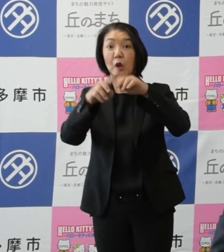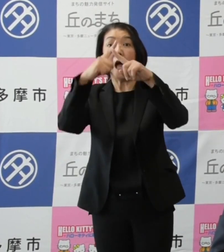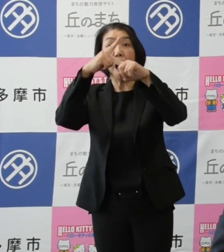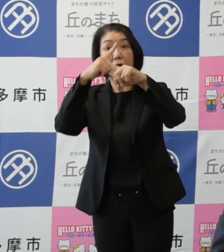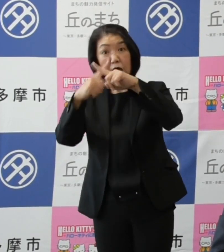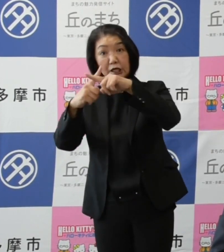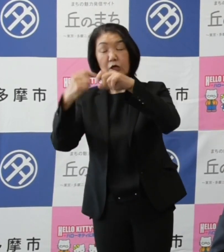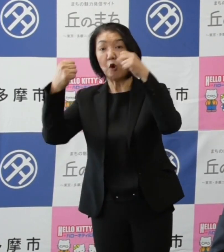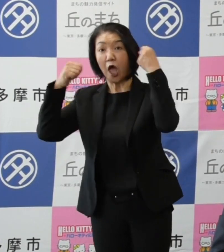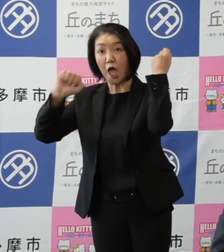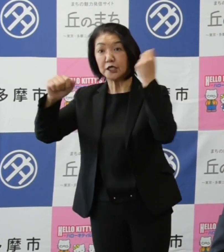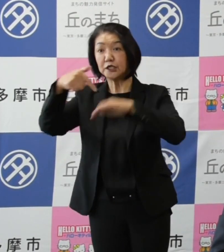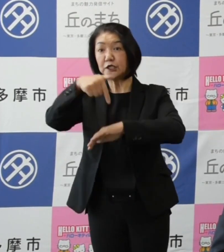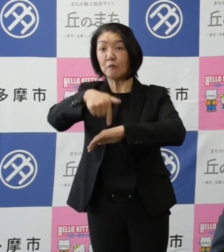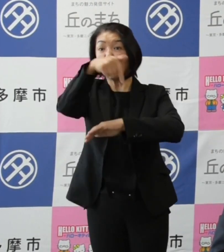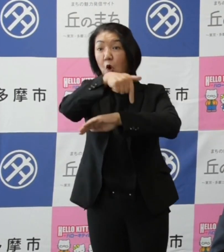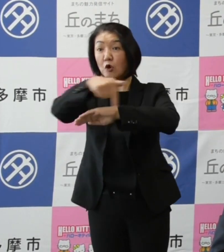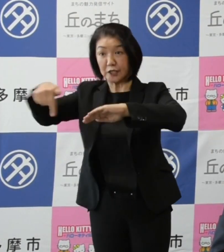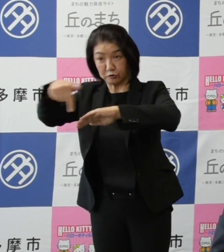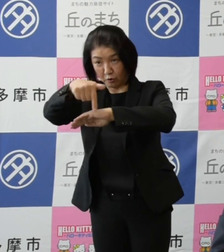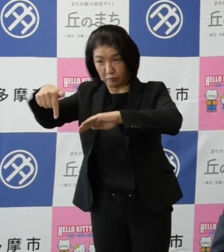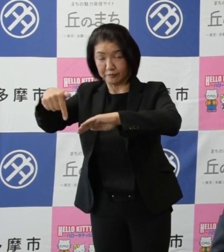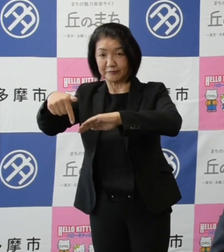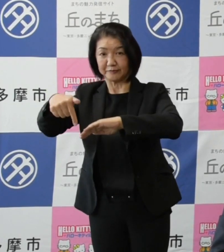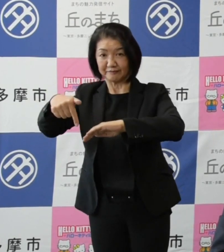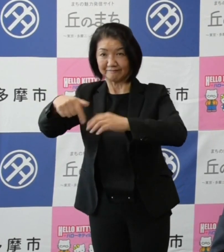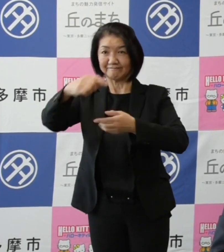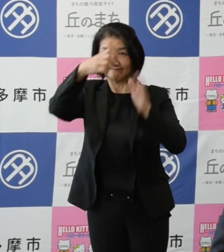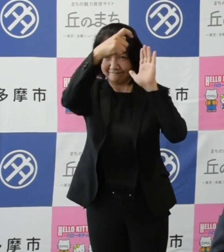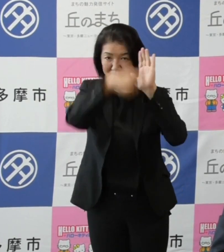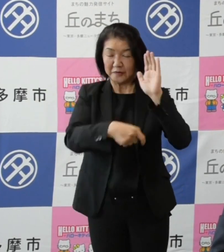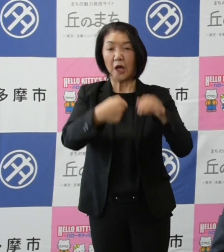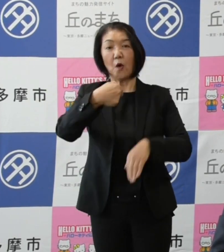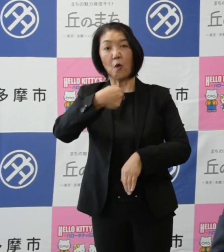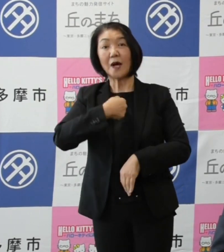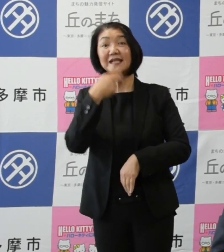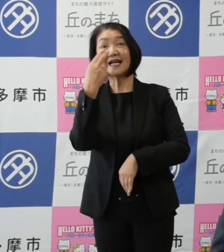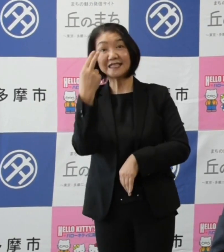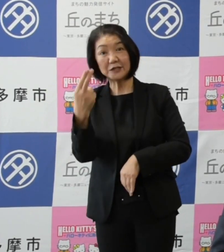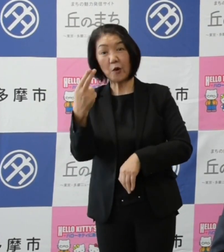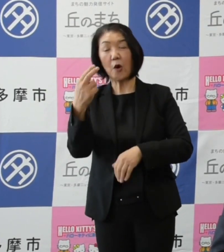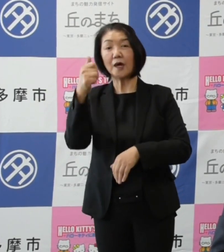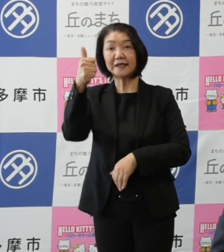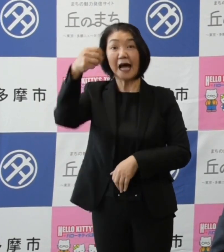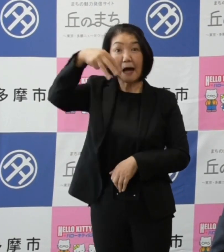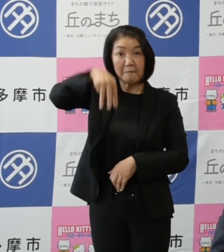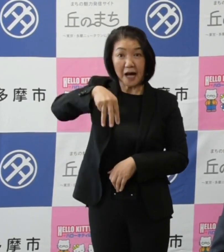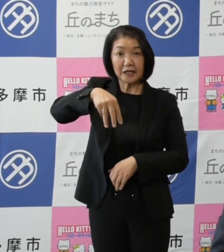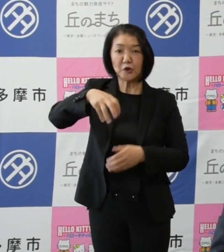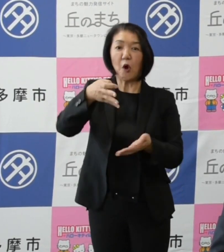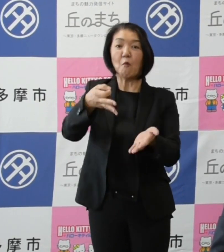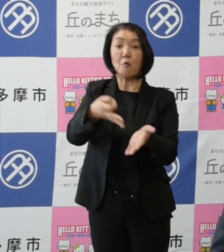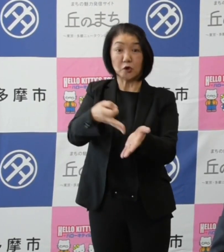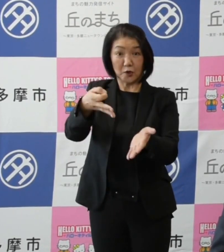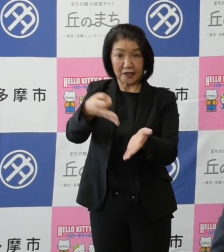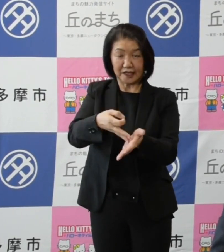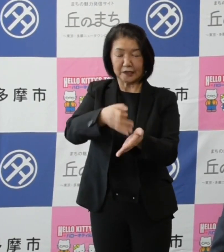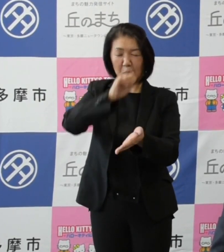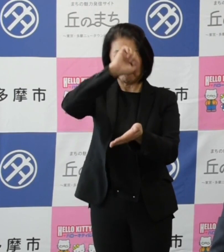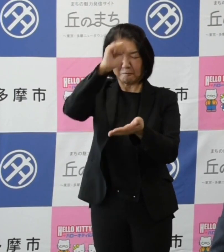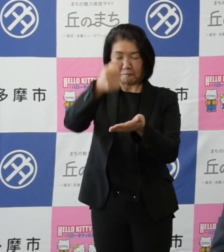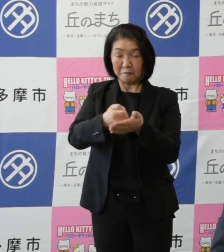劇プロジェクト私と多摩の物語成果発表公演が開催されます。